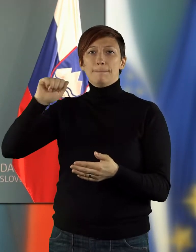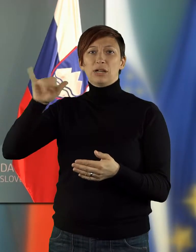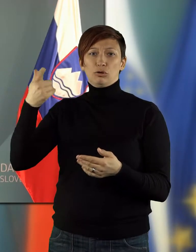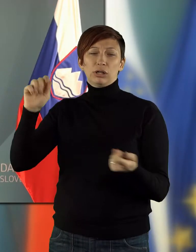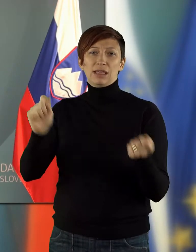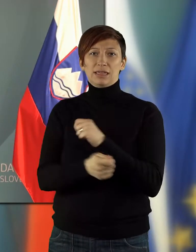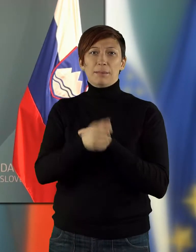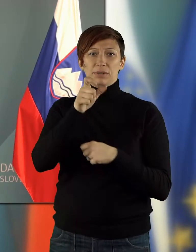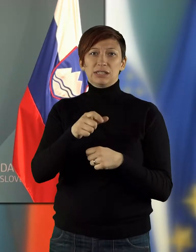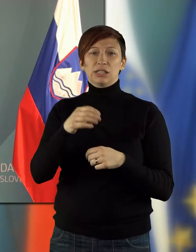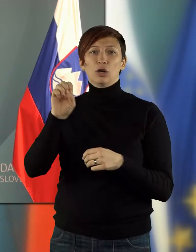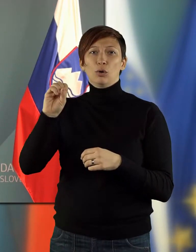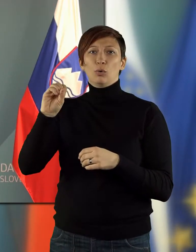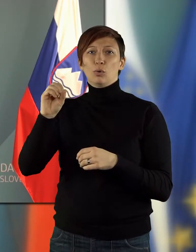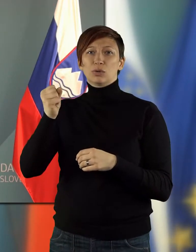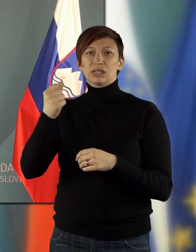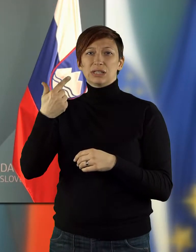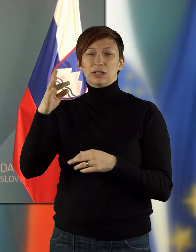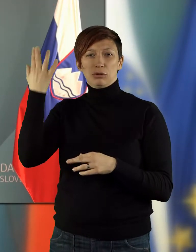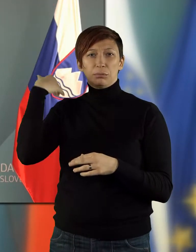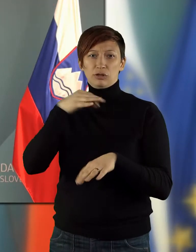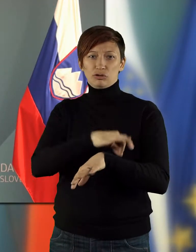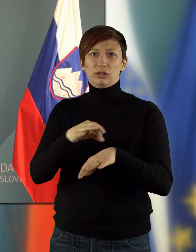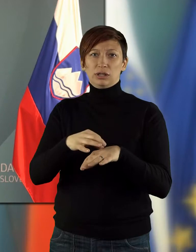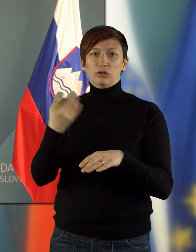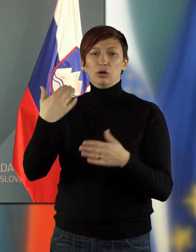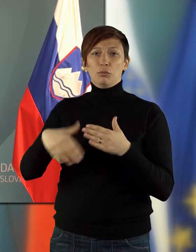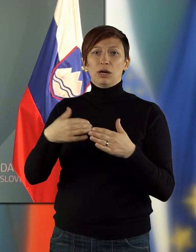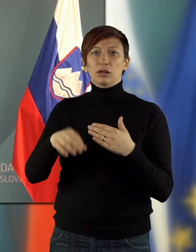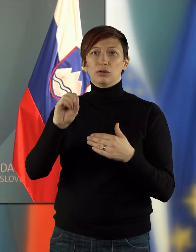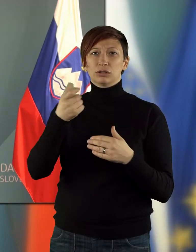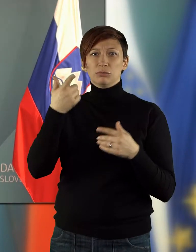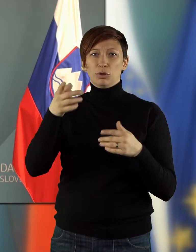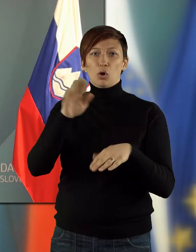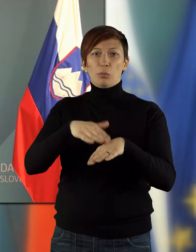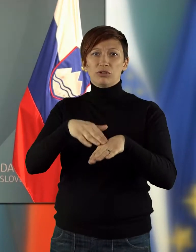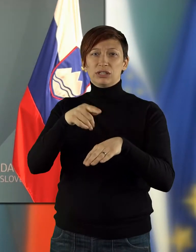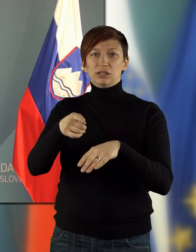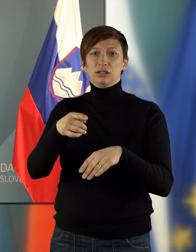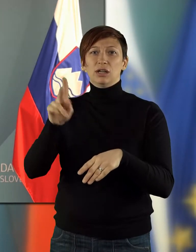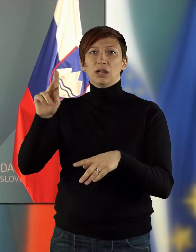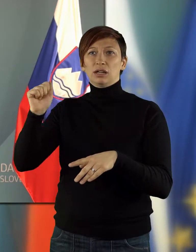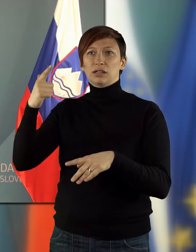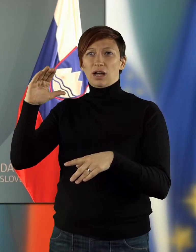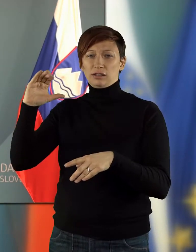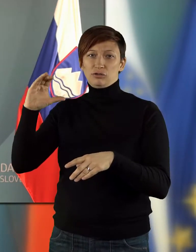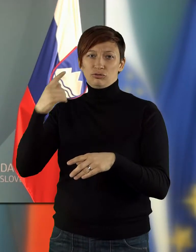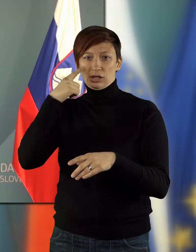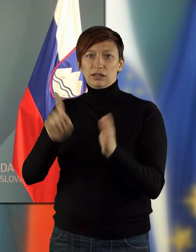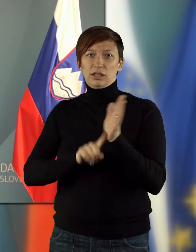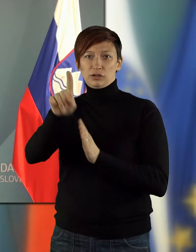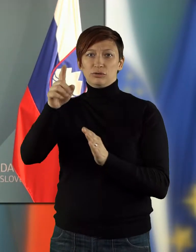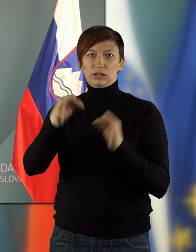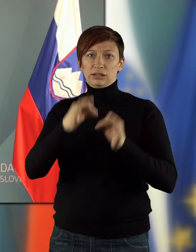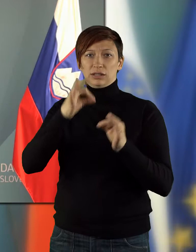pravzaprav namestnik Ostermana in bi minuli teden on v odsotnosti Ostermana moral obvestiti Katičevo